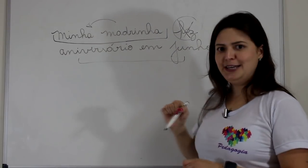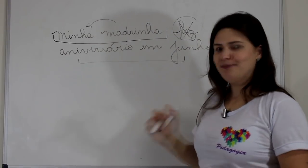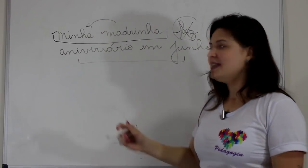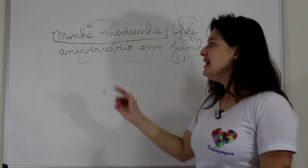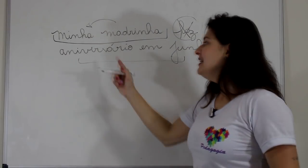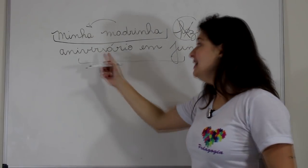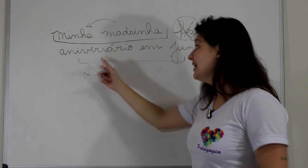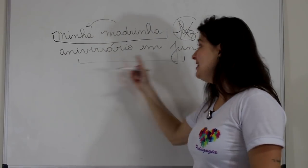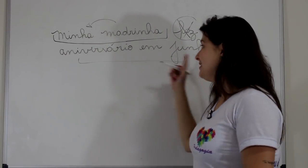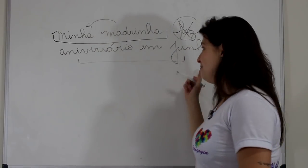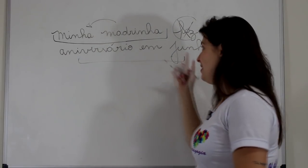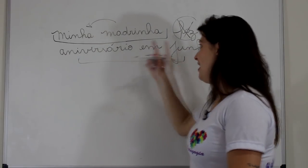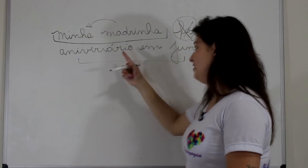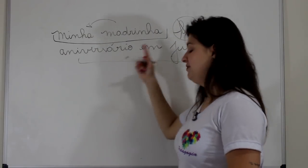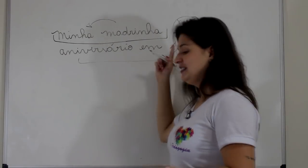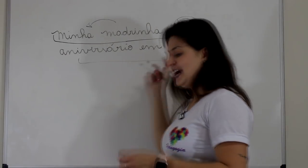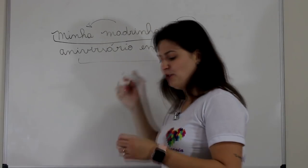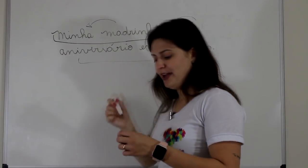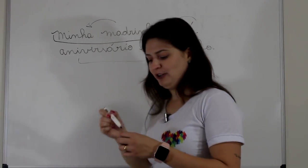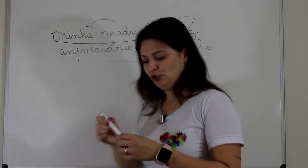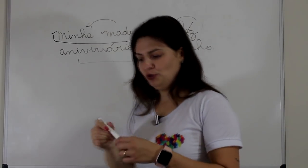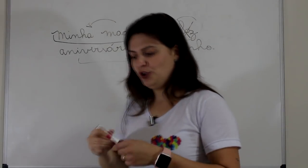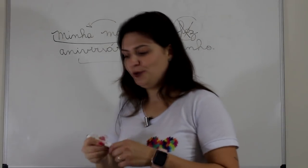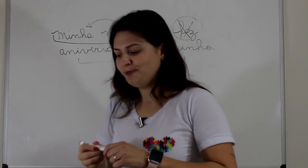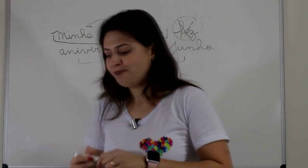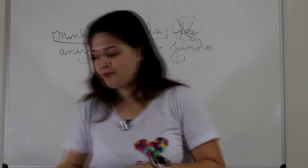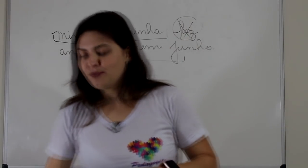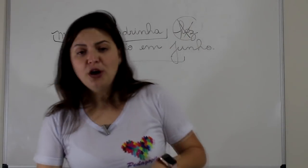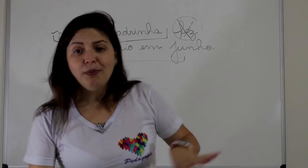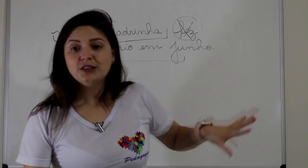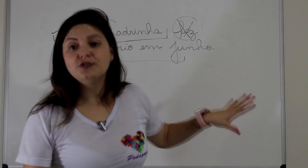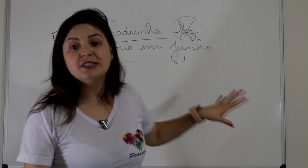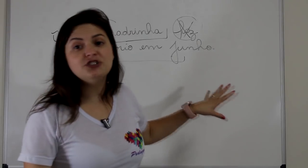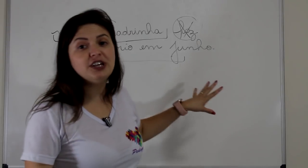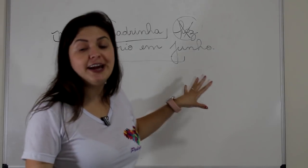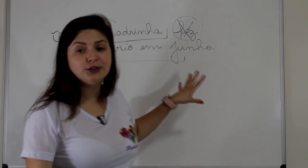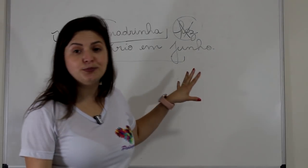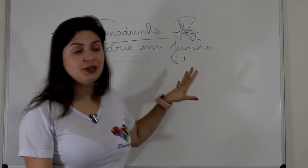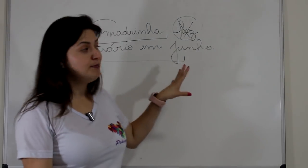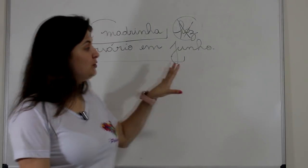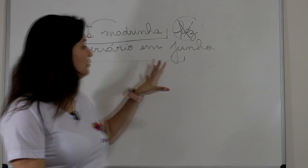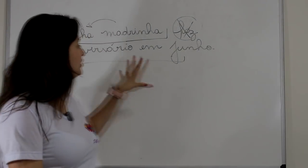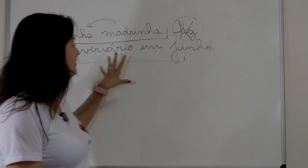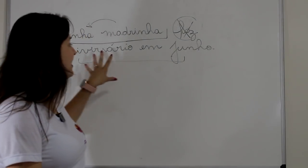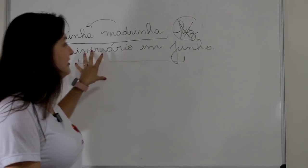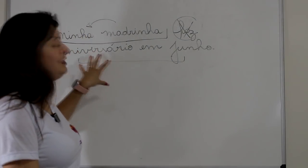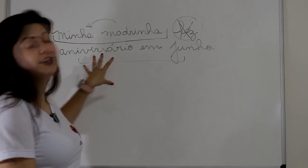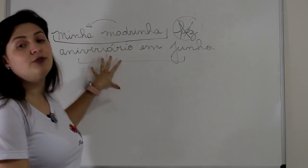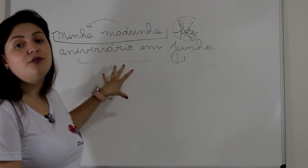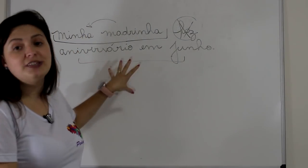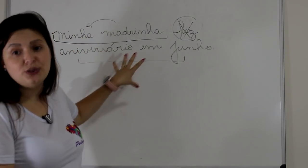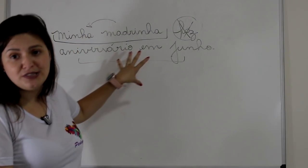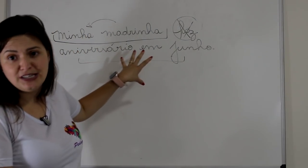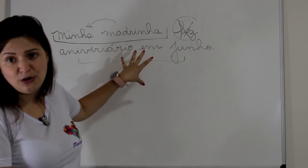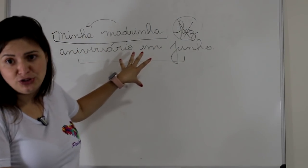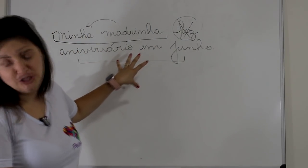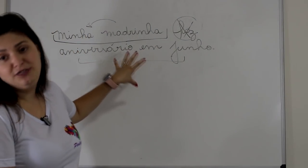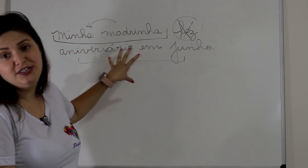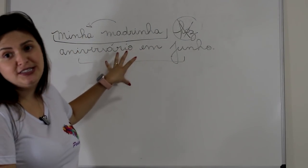aqui. E aqui também, aniversário em junho, eu posso fazer direto, porque a pessoa já vai entender que eu vou fazer o sinal de